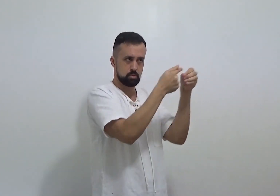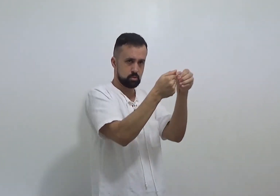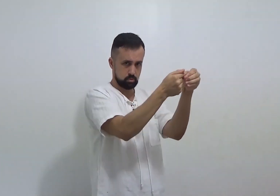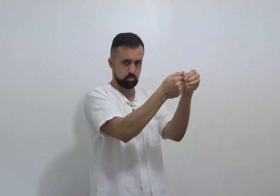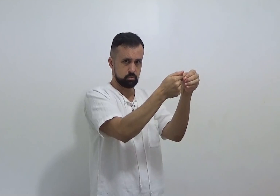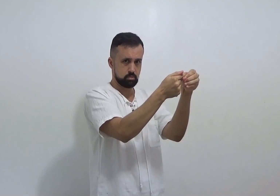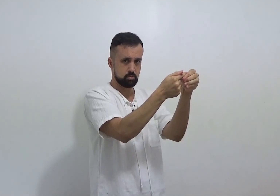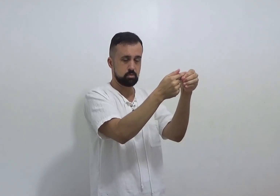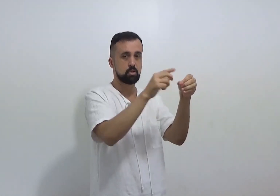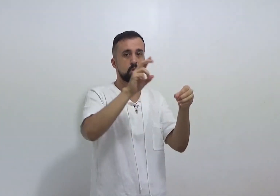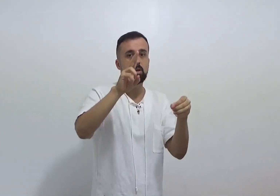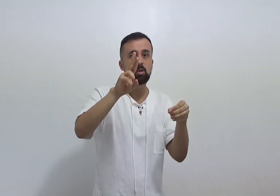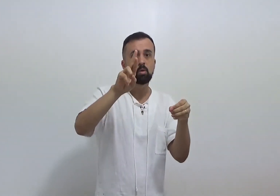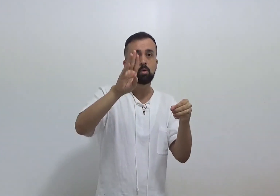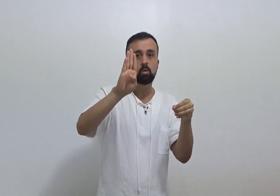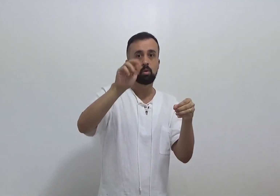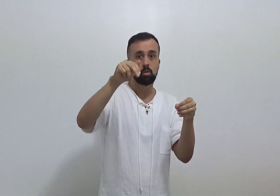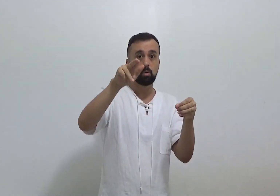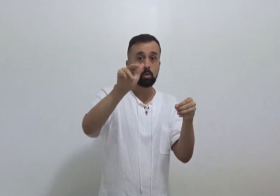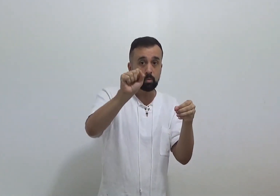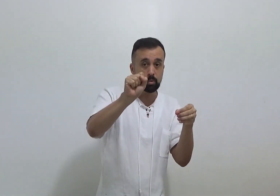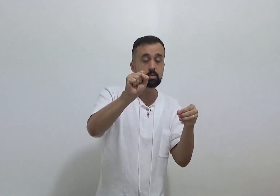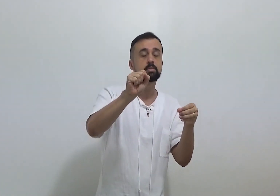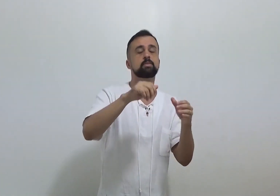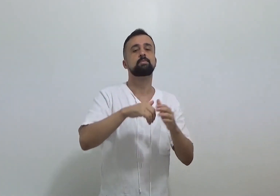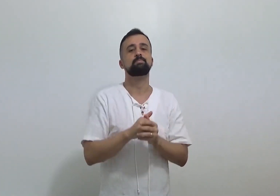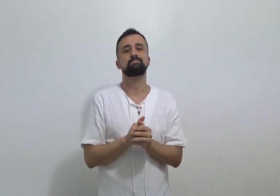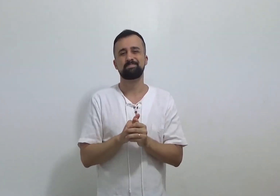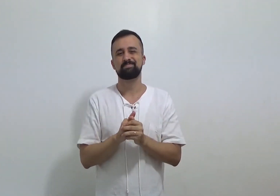indígena nas escolas urbanas.